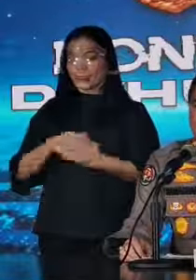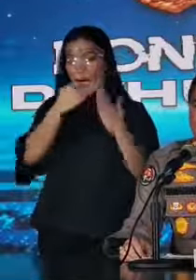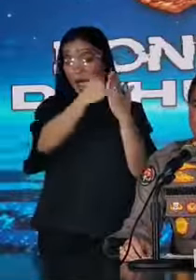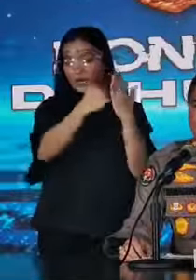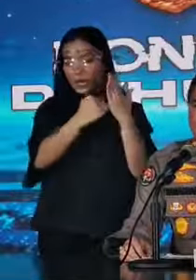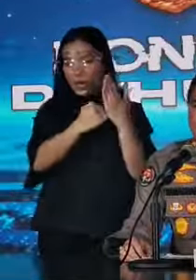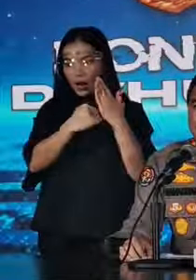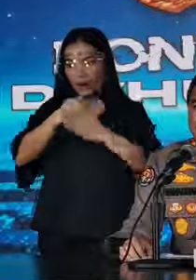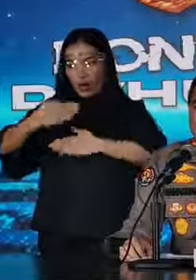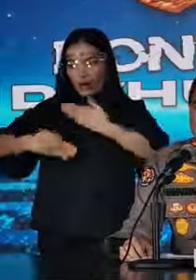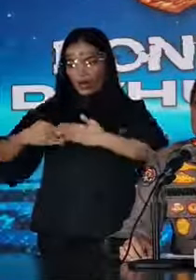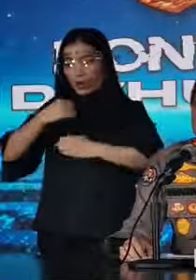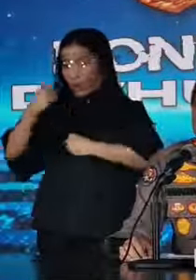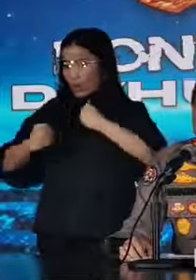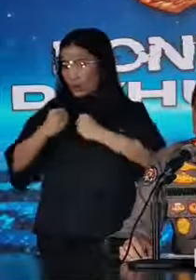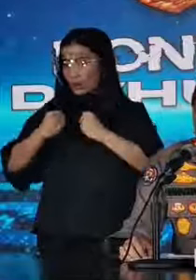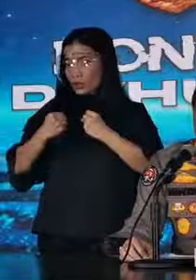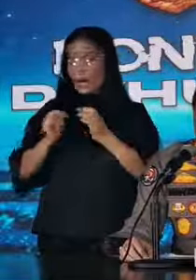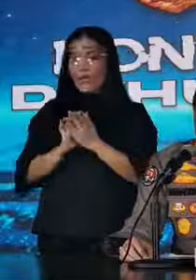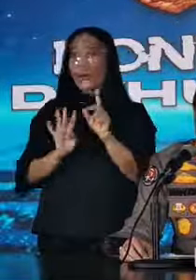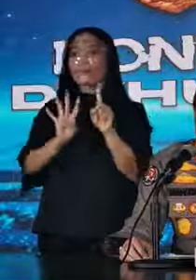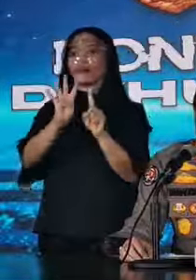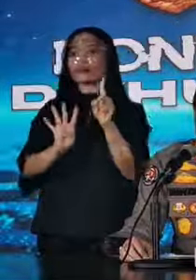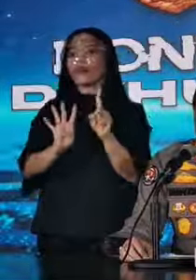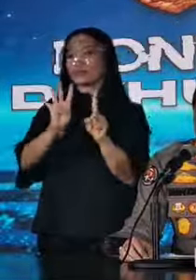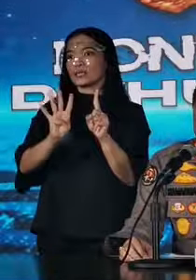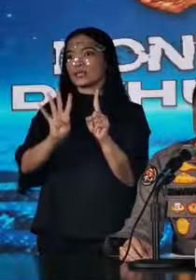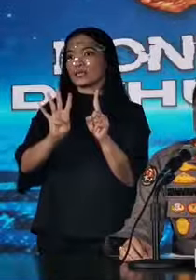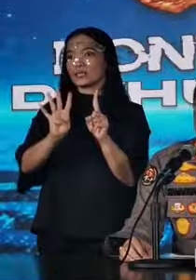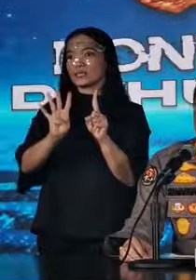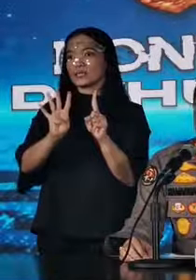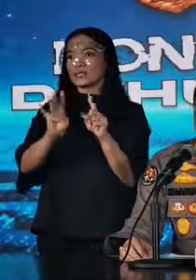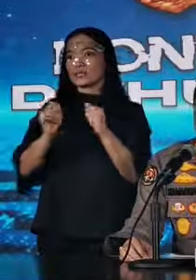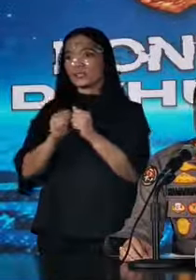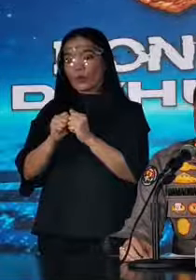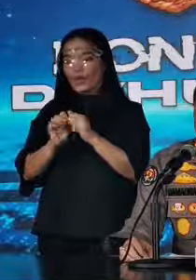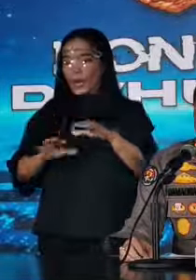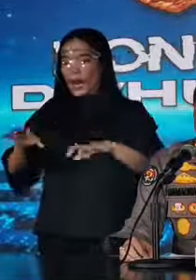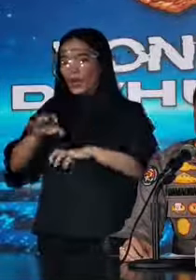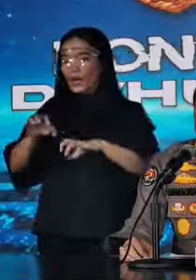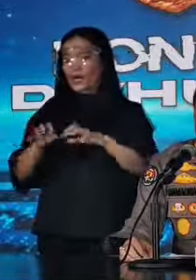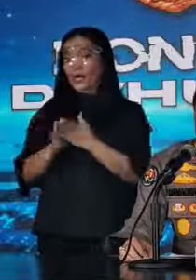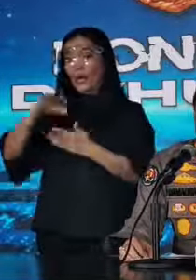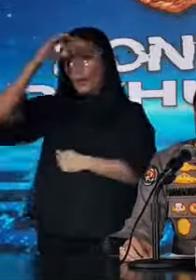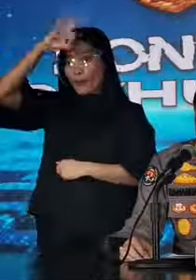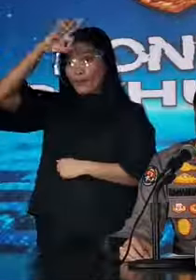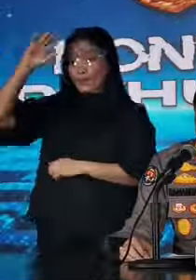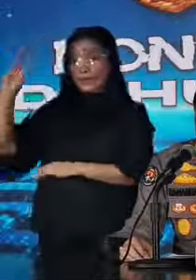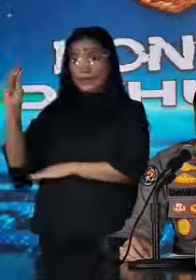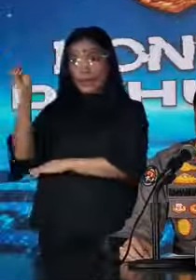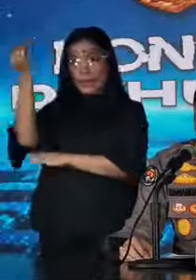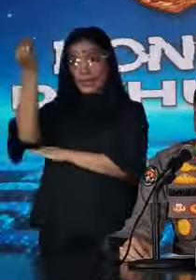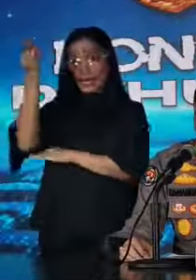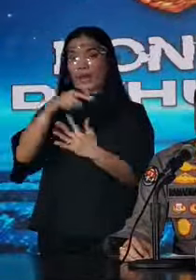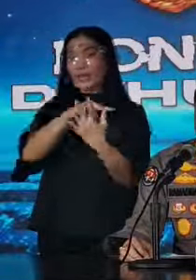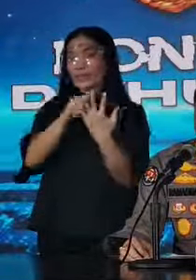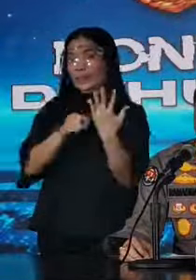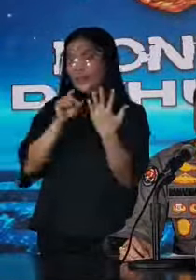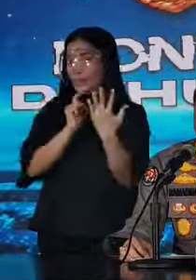kegiatan penyelidikan sebanyak 14 kegiatan yang dilakukan oleh Polda Metro Jaya 5